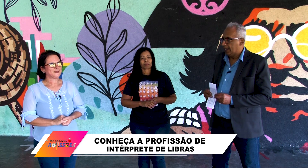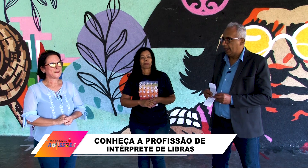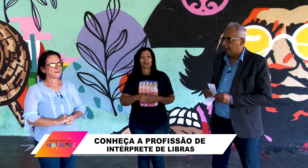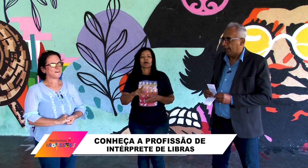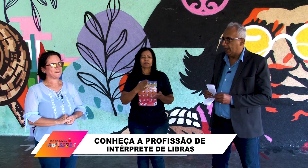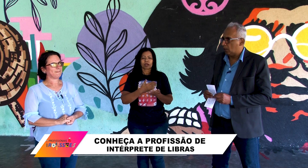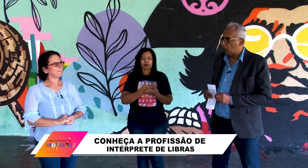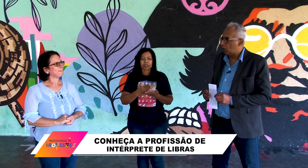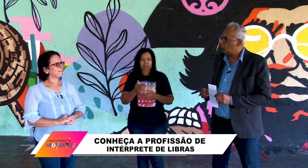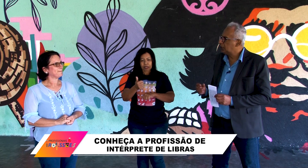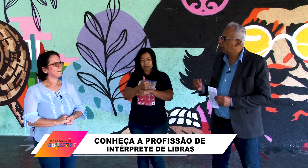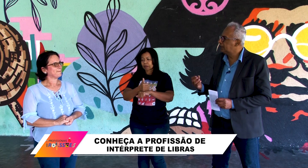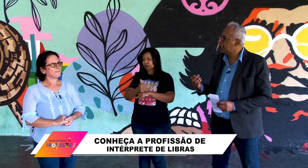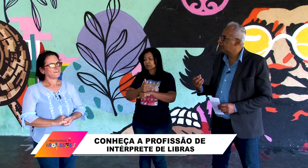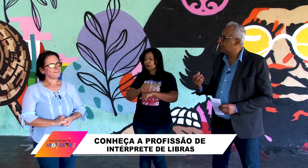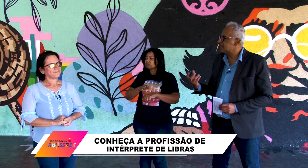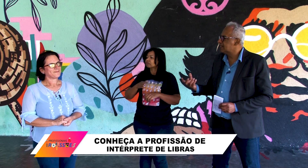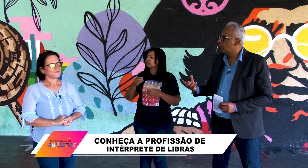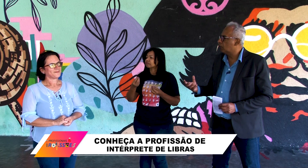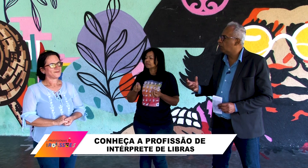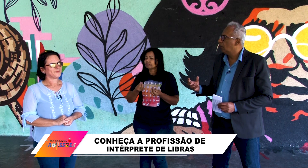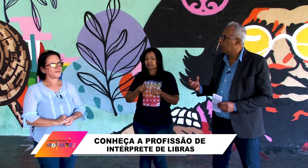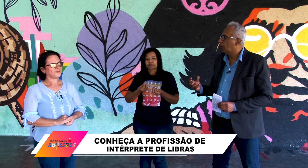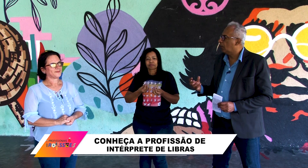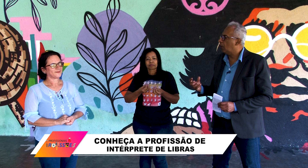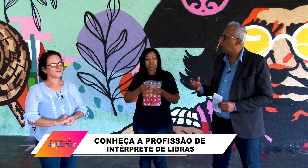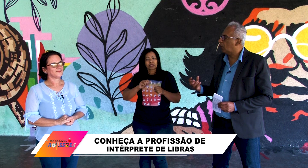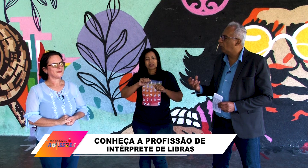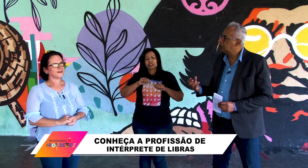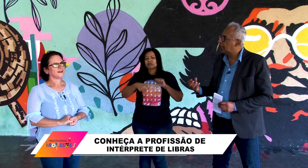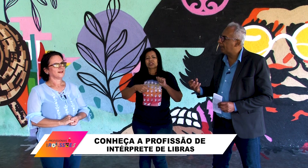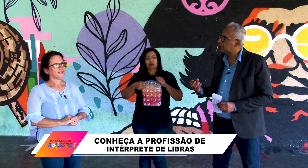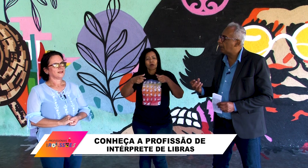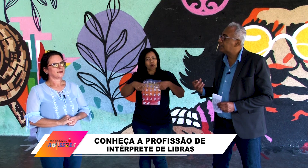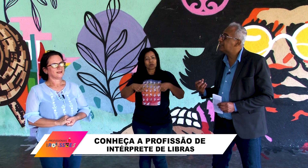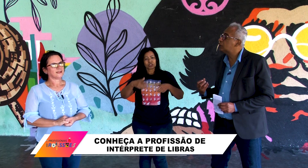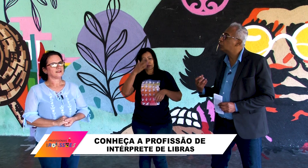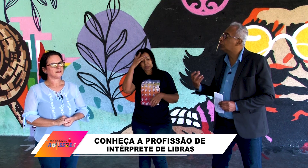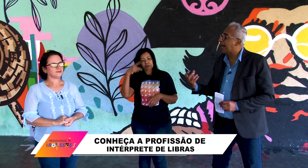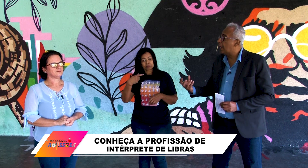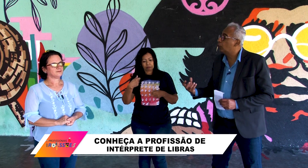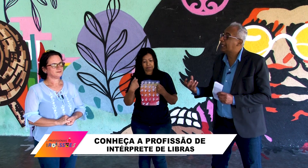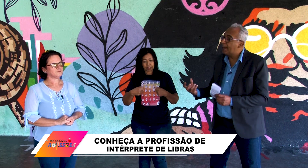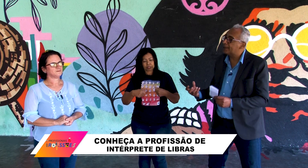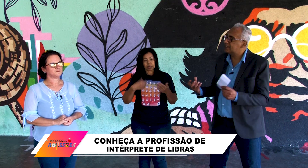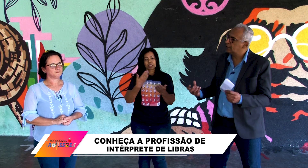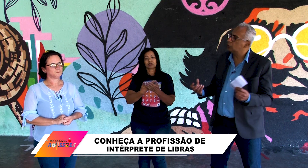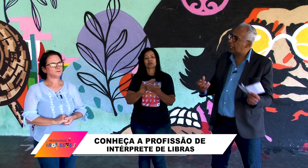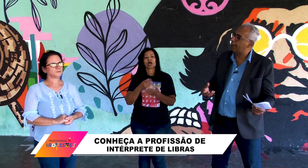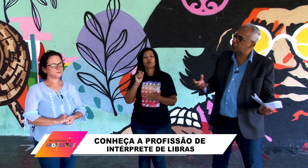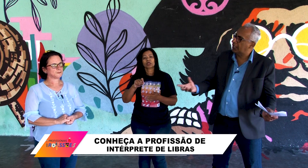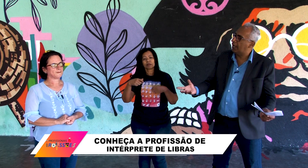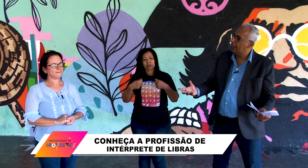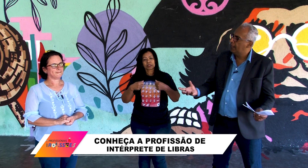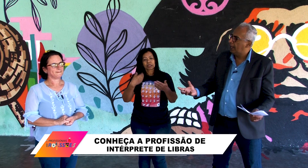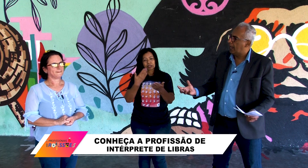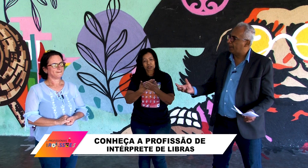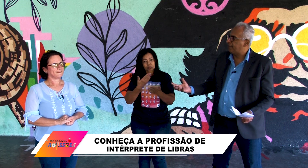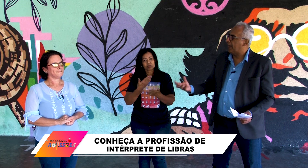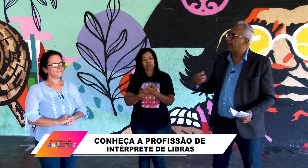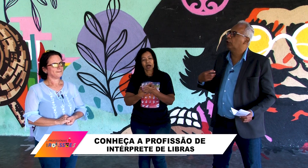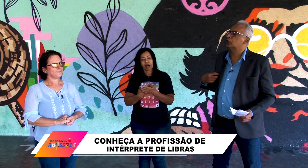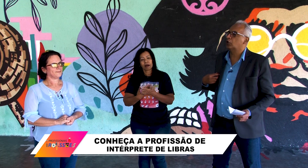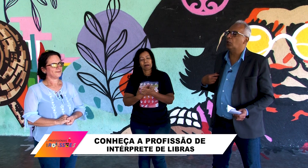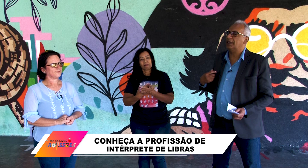Leia, qual tipo de certificação, onde que a pessoa precisa estudar, o que precisa estudar para chegar,